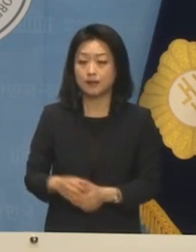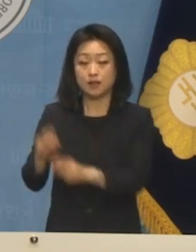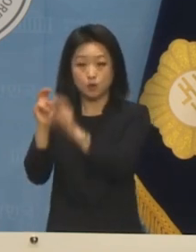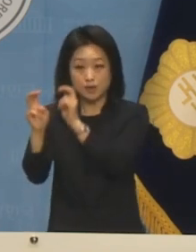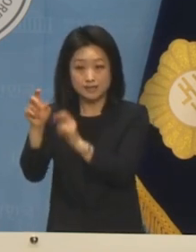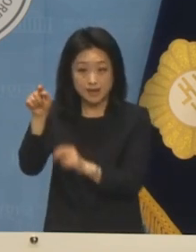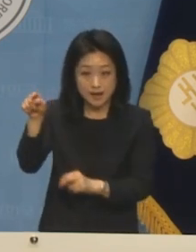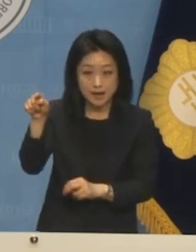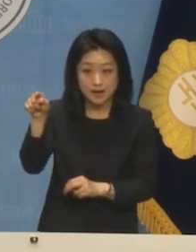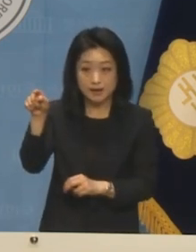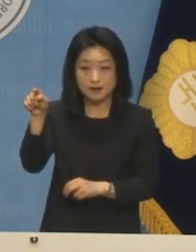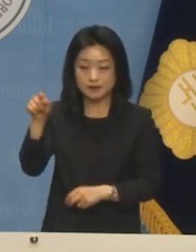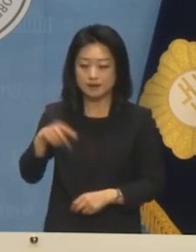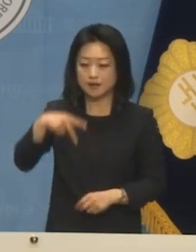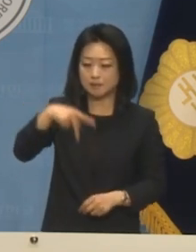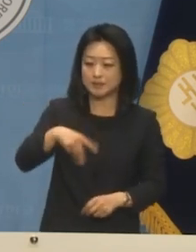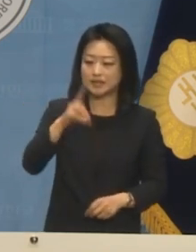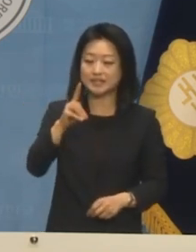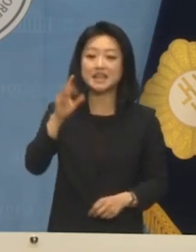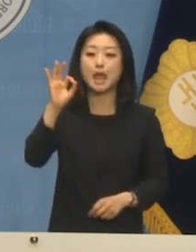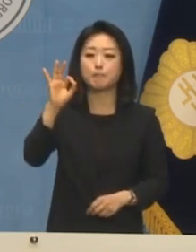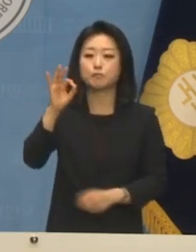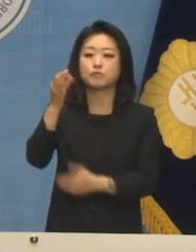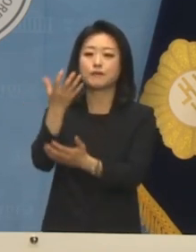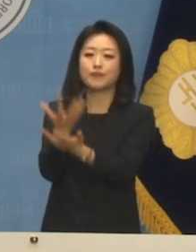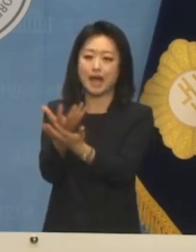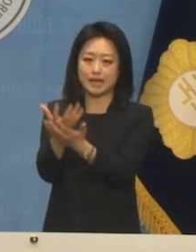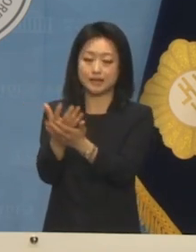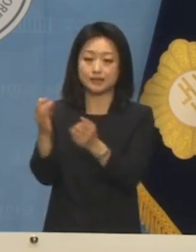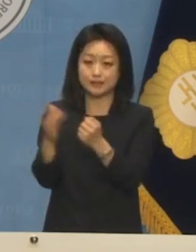대리인은 PDF 파일로 받은 자료이기 때문에